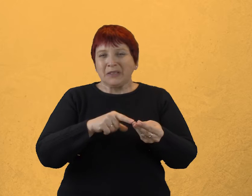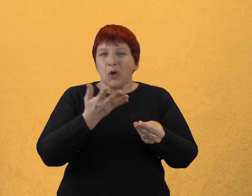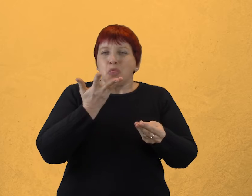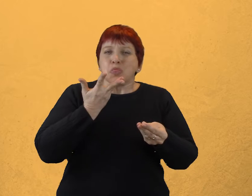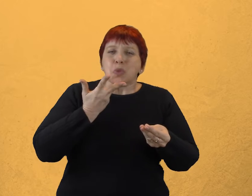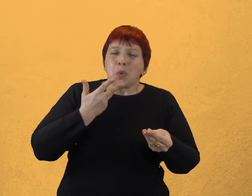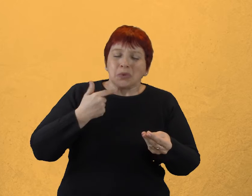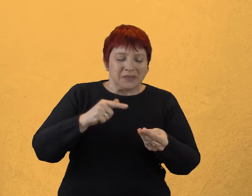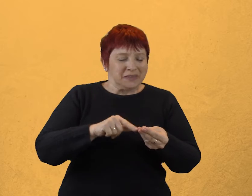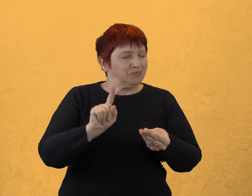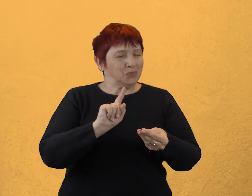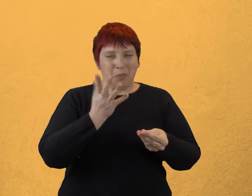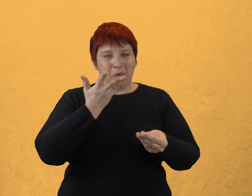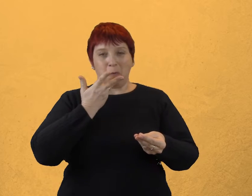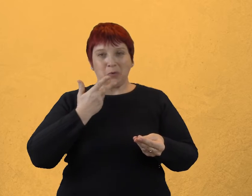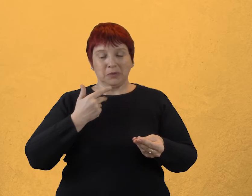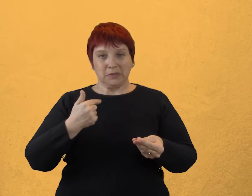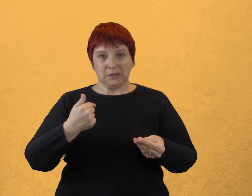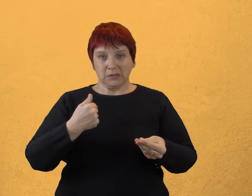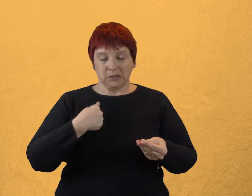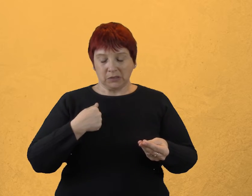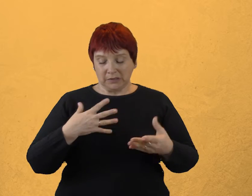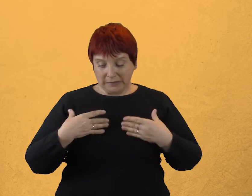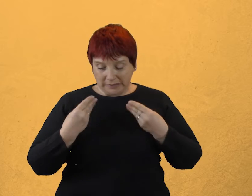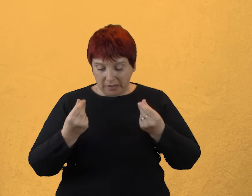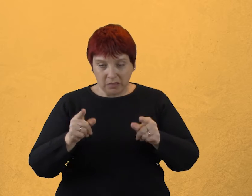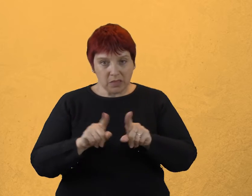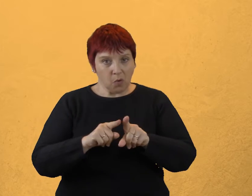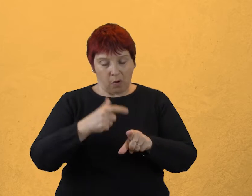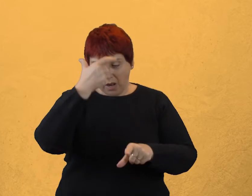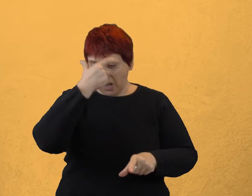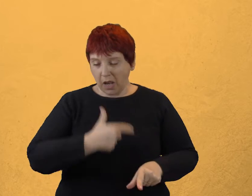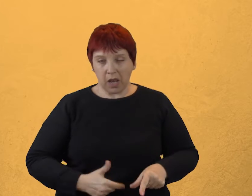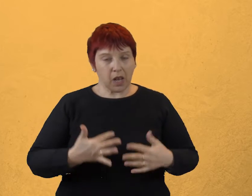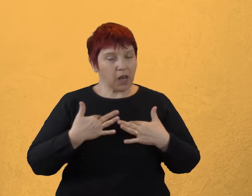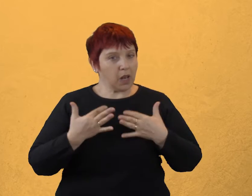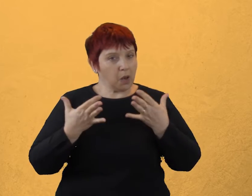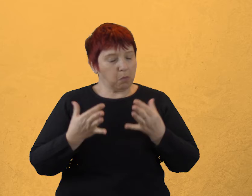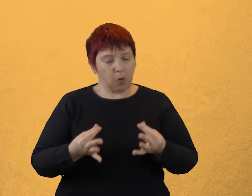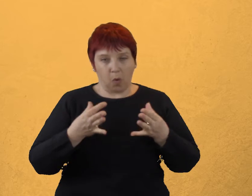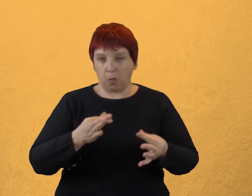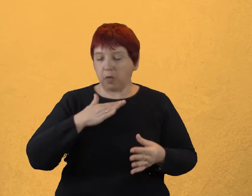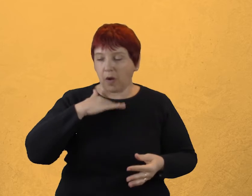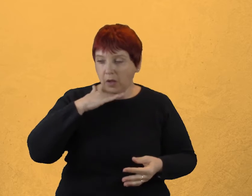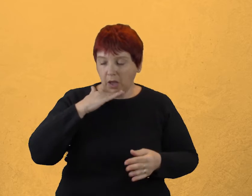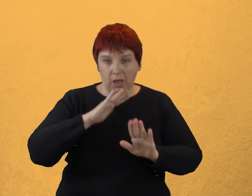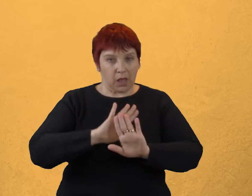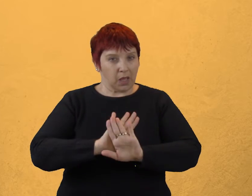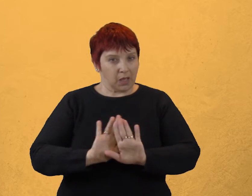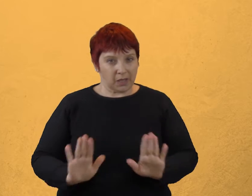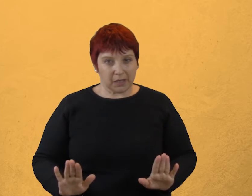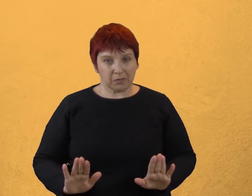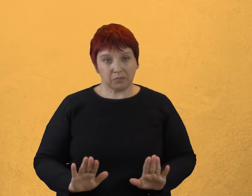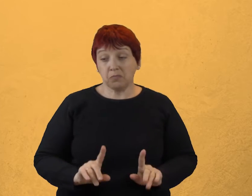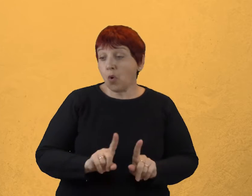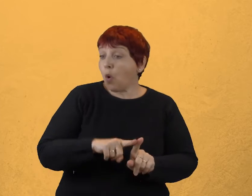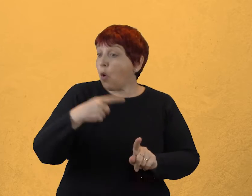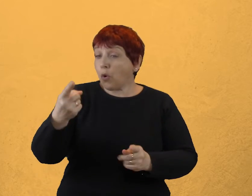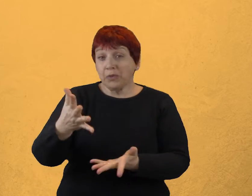cosas tan dulces y empalagosas, y yo me sentí el más bobo del mundo. En otra ocasión, mientras ensayábamos la escena en que